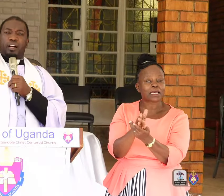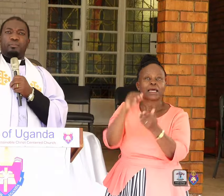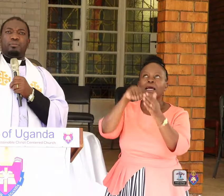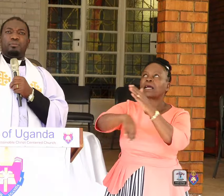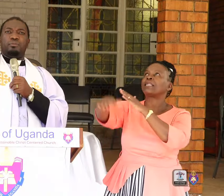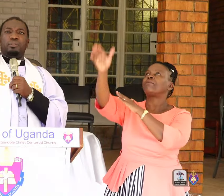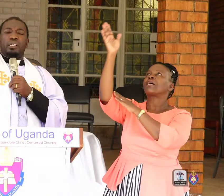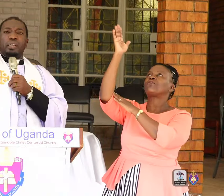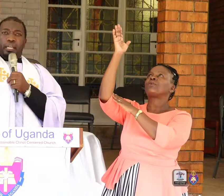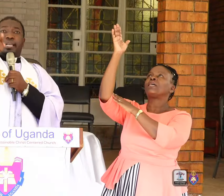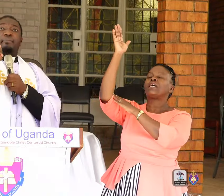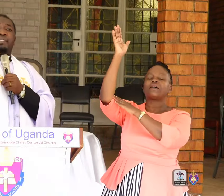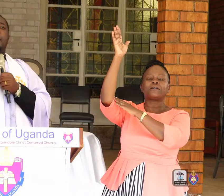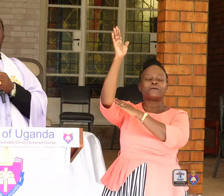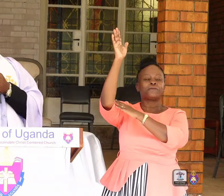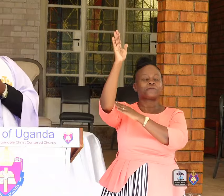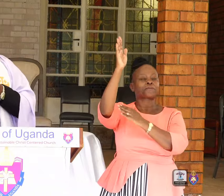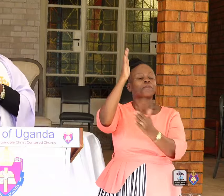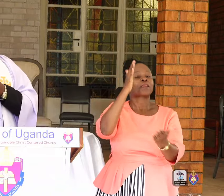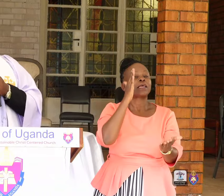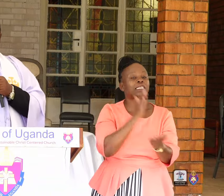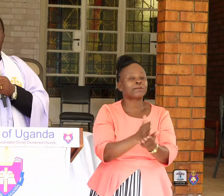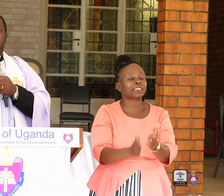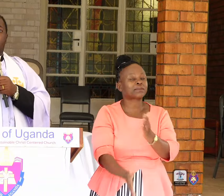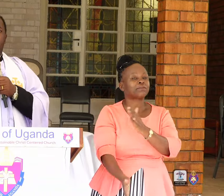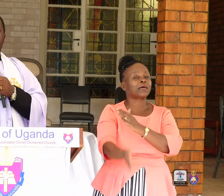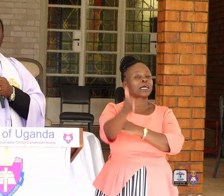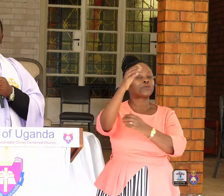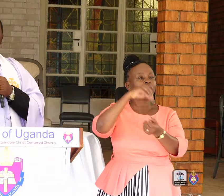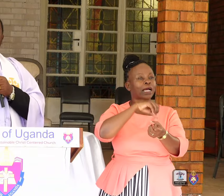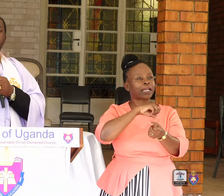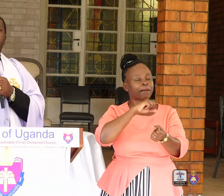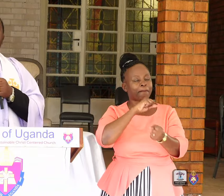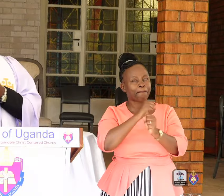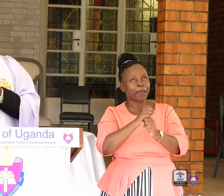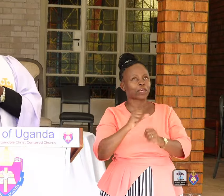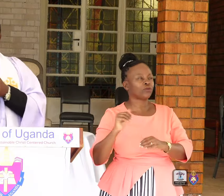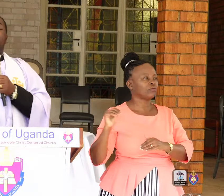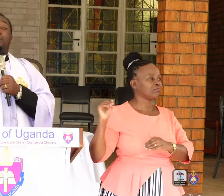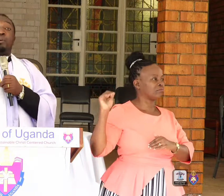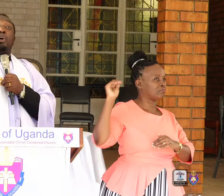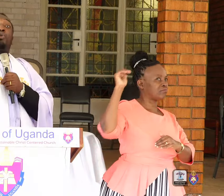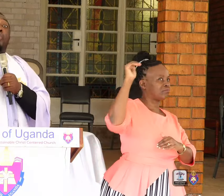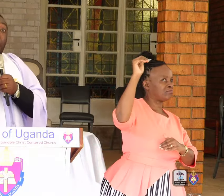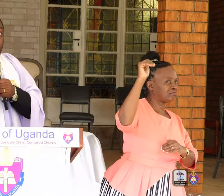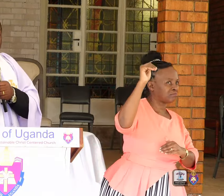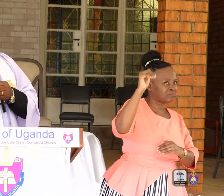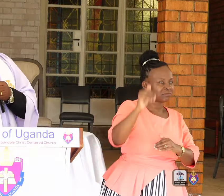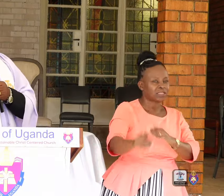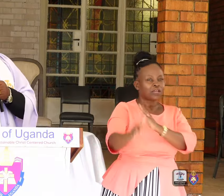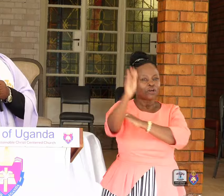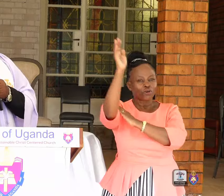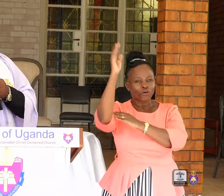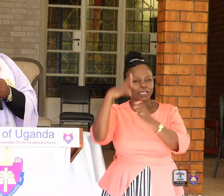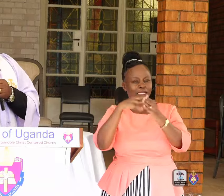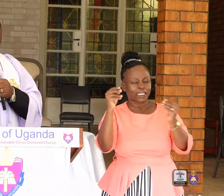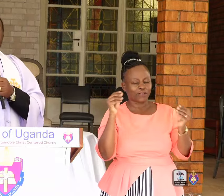Katonda. Ekyamazima Katonda asobola okufuula naggwano. Ekyamazima Katonda asobola okuwonya ekirwadde